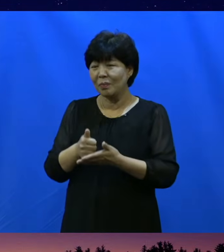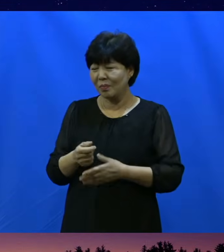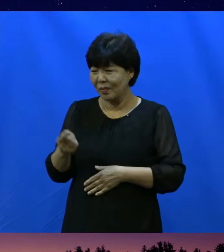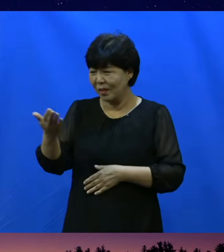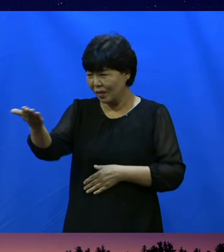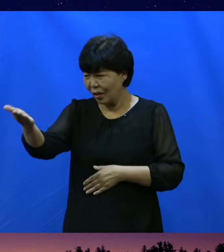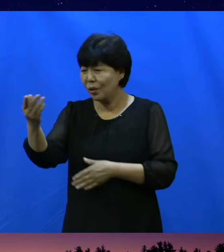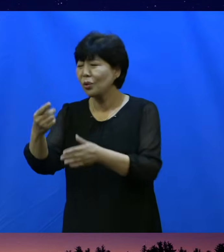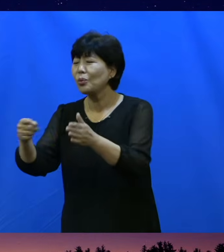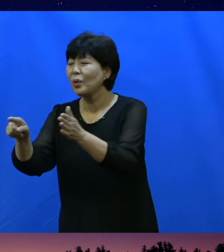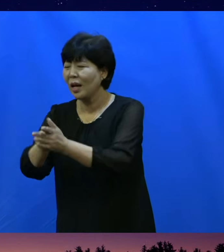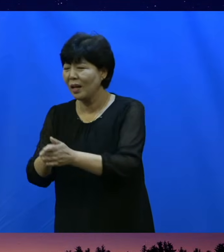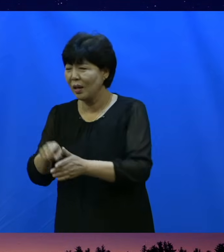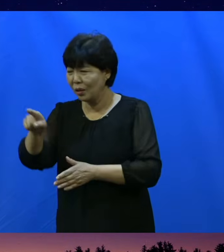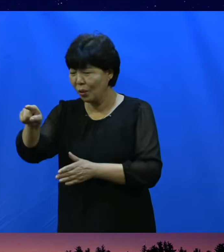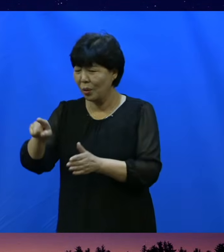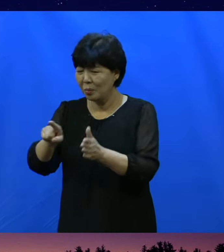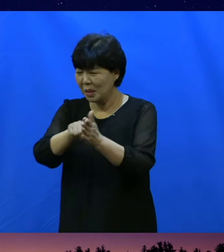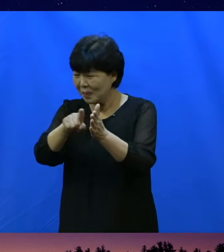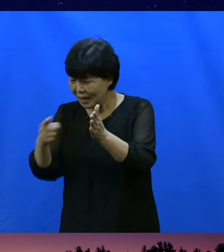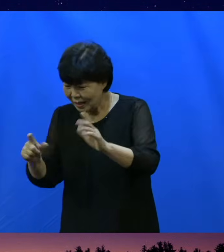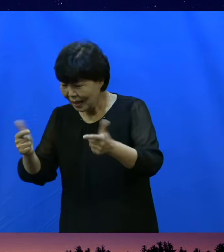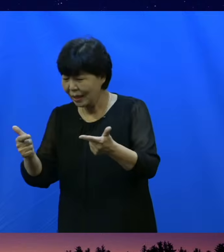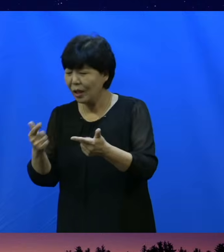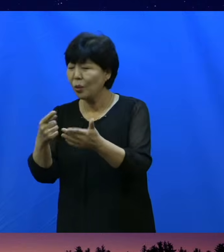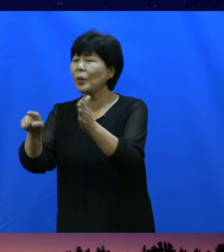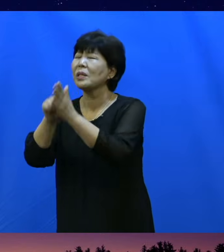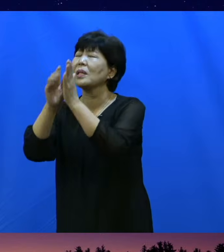믿음이 떨어지지 않기를 기도하였노니